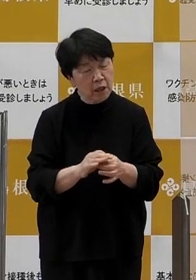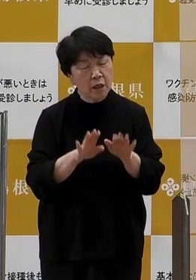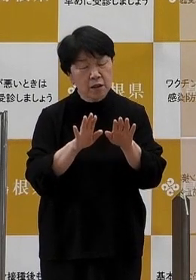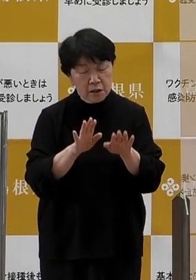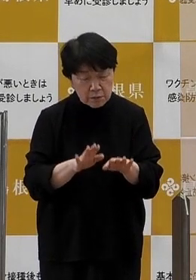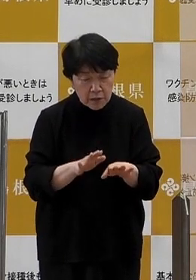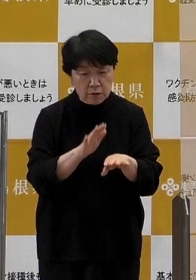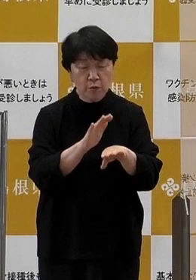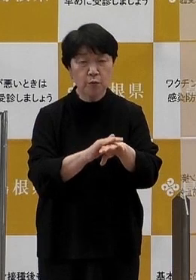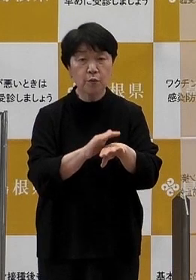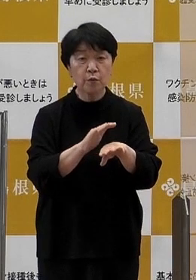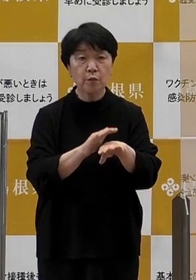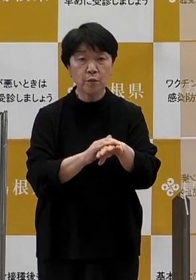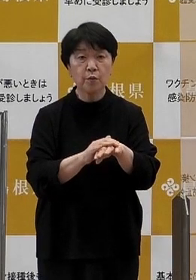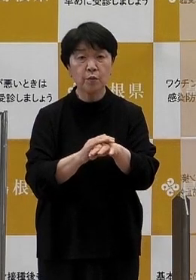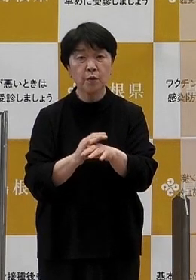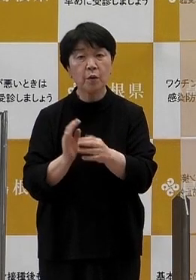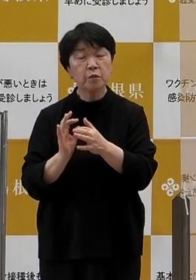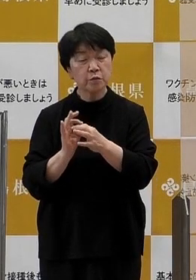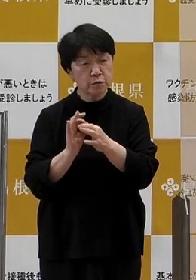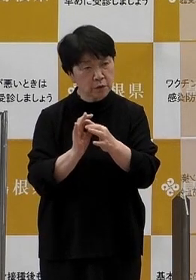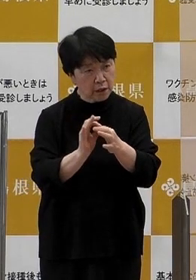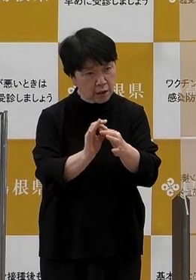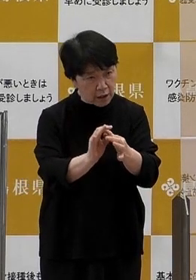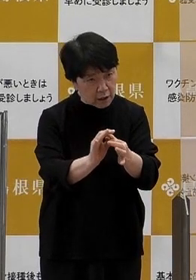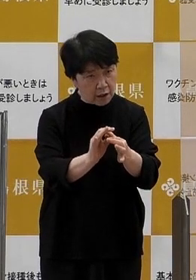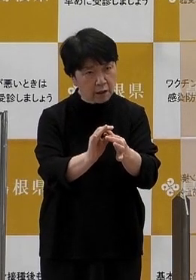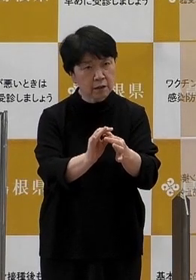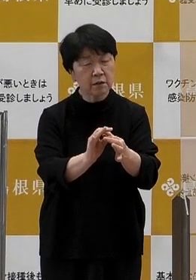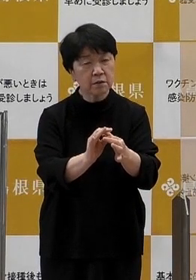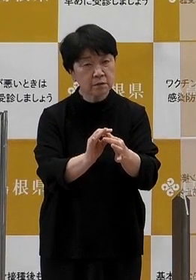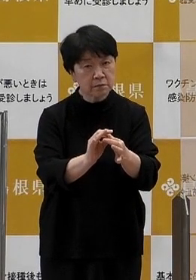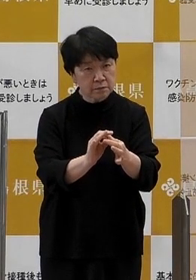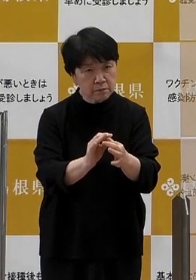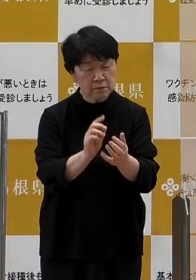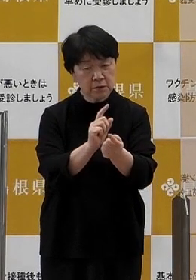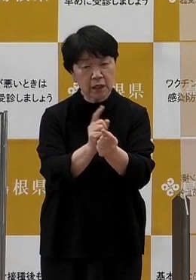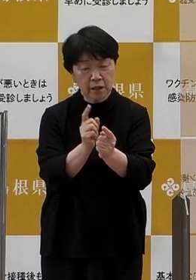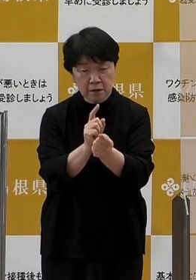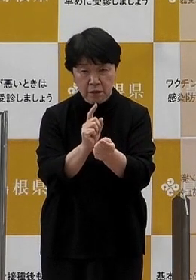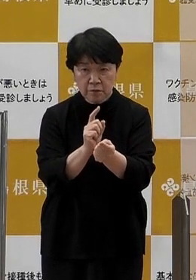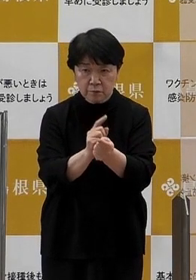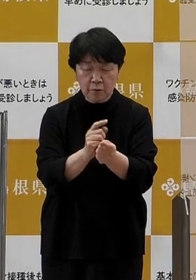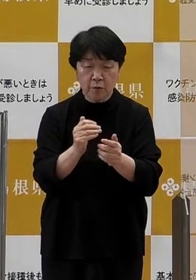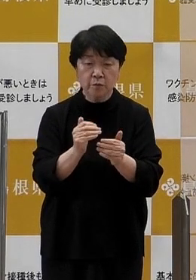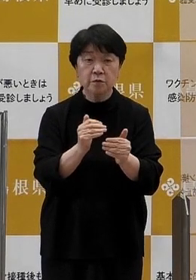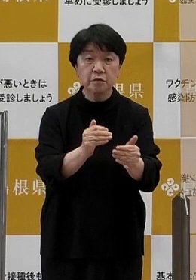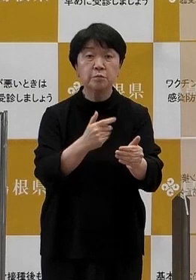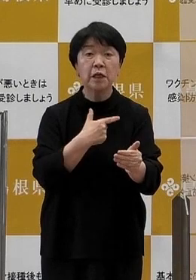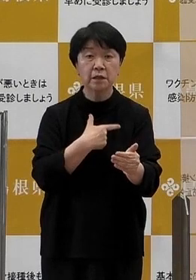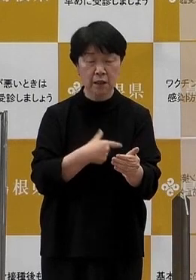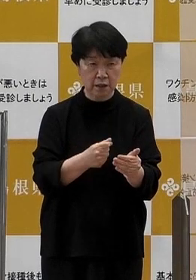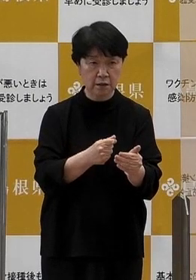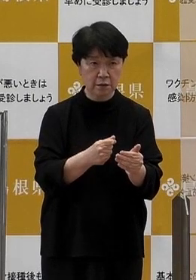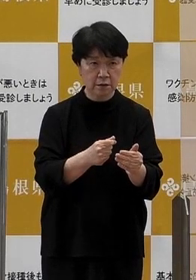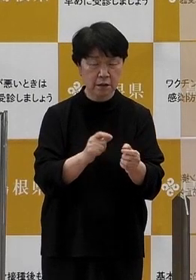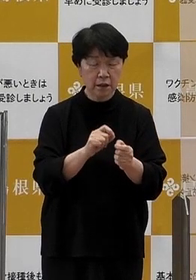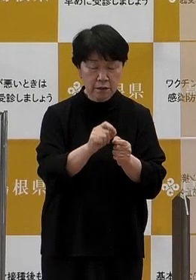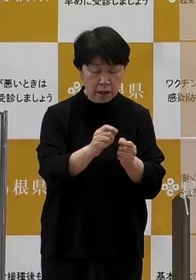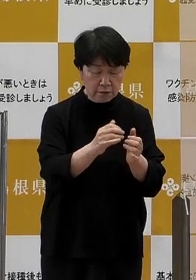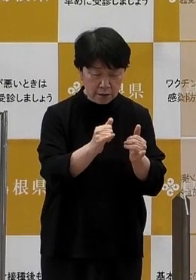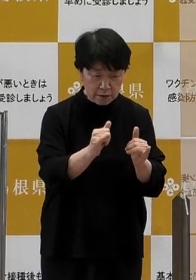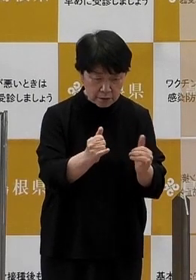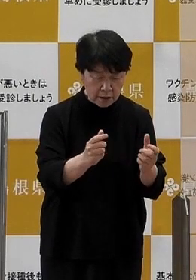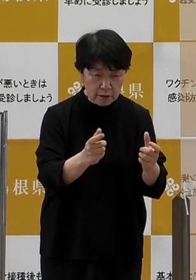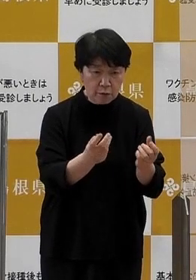を継続していける、うちはやっぱり継続をして、で、その、感染者数も少ない、死者数も